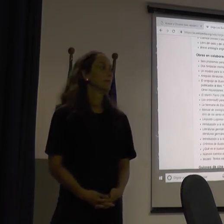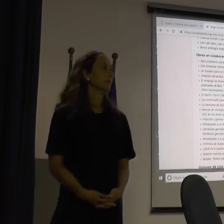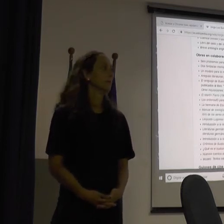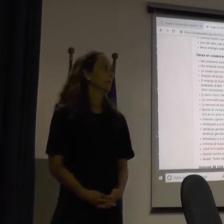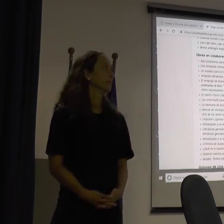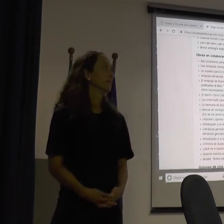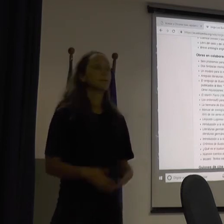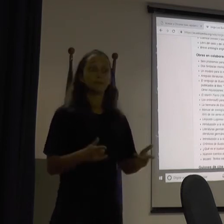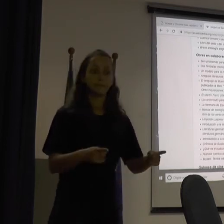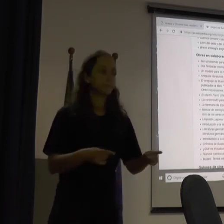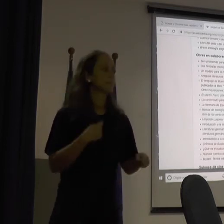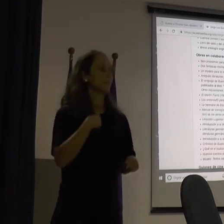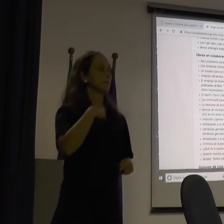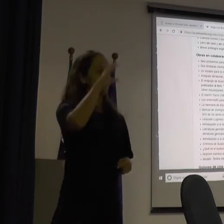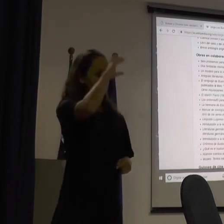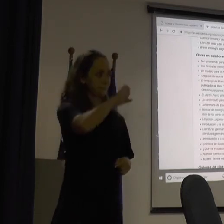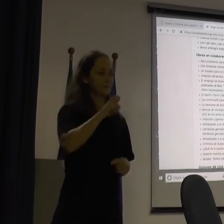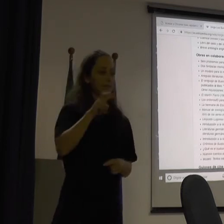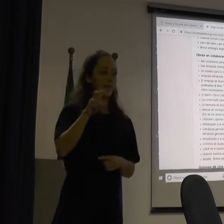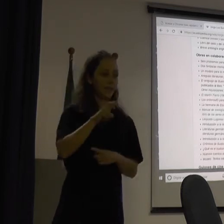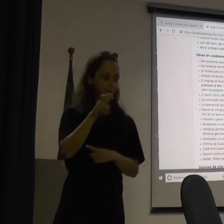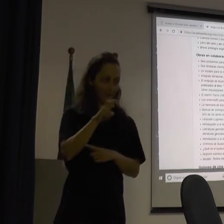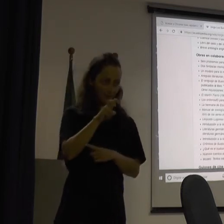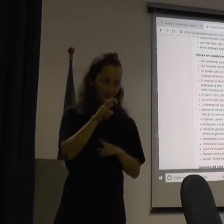A quinta lição, lógico, a tradução.